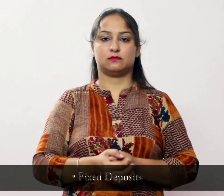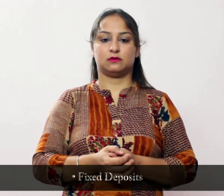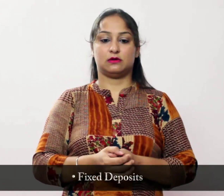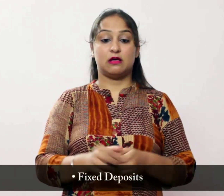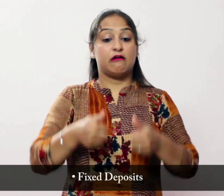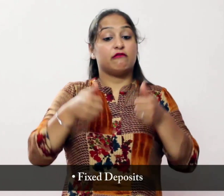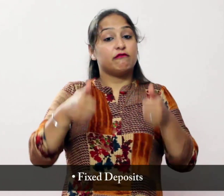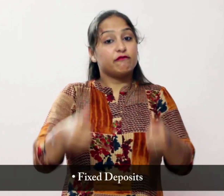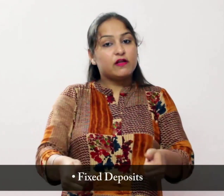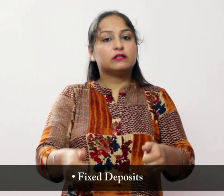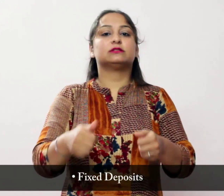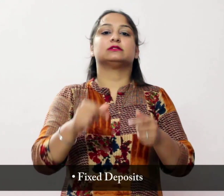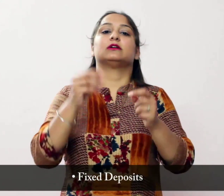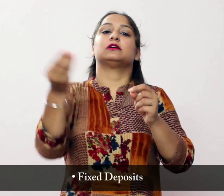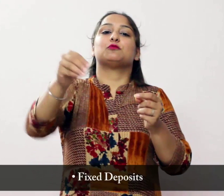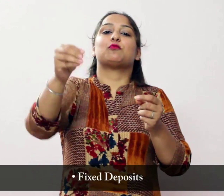सावधि जमा,